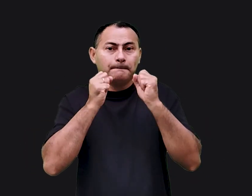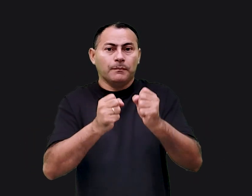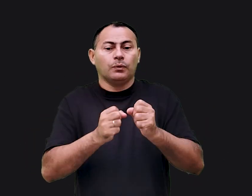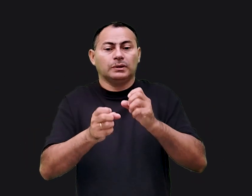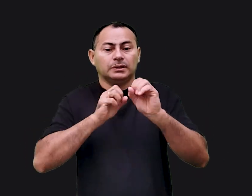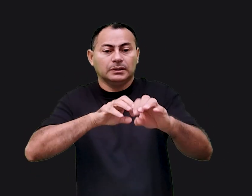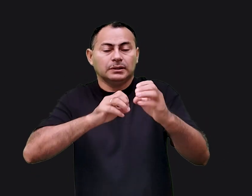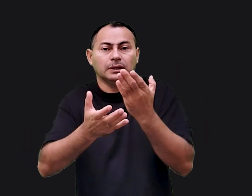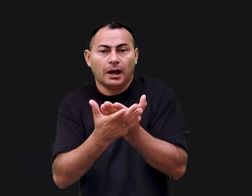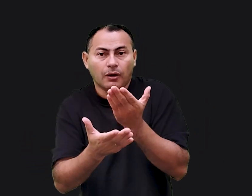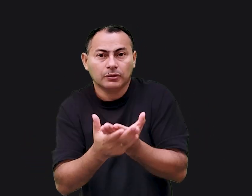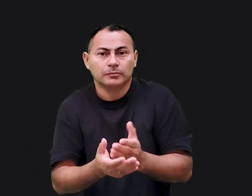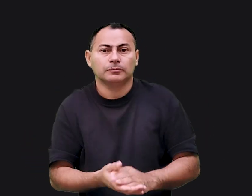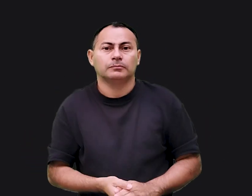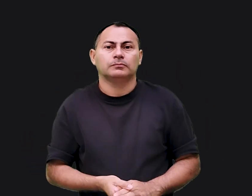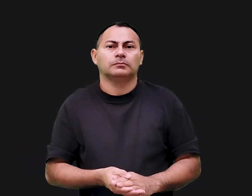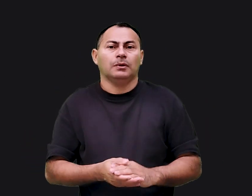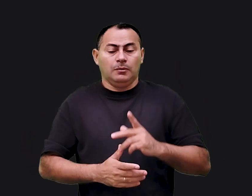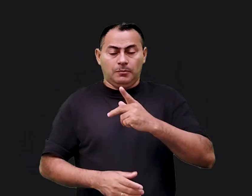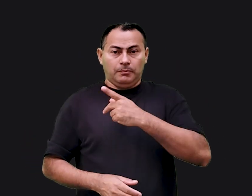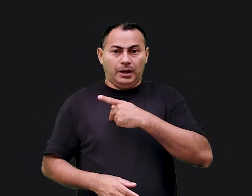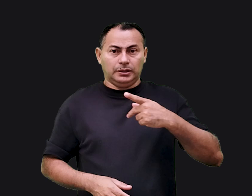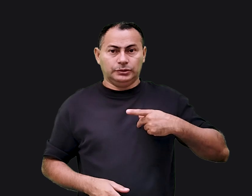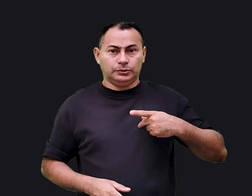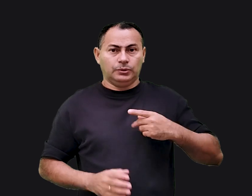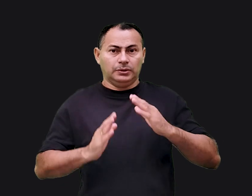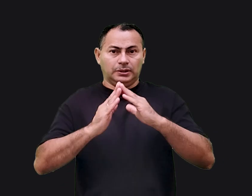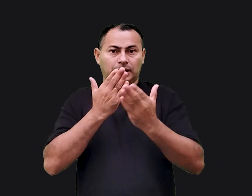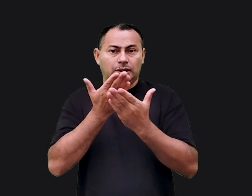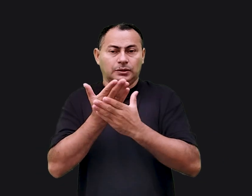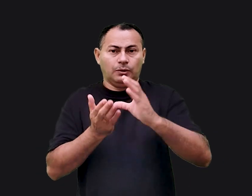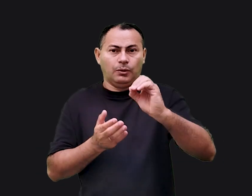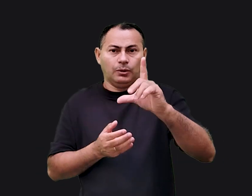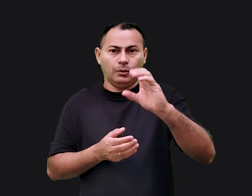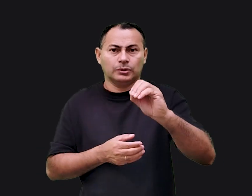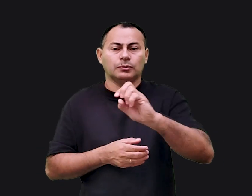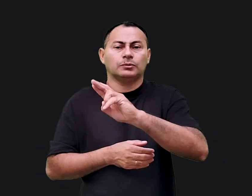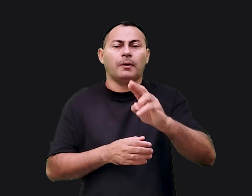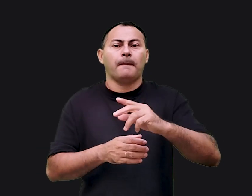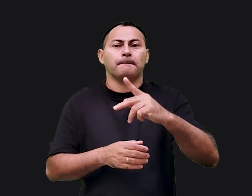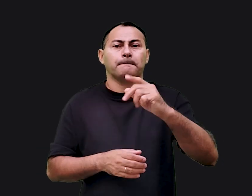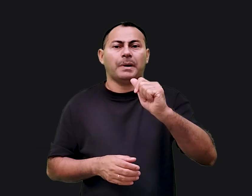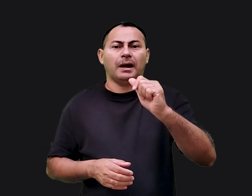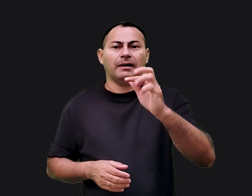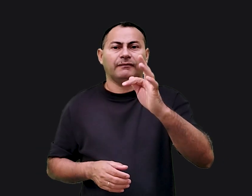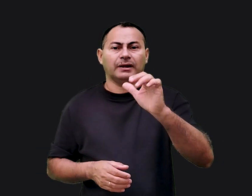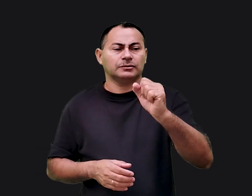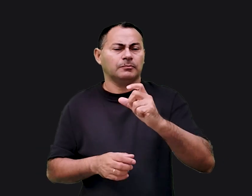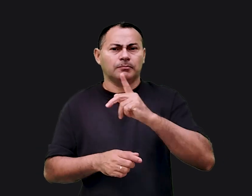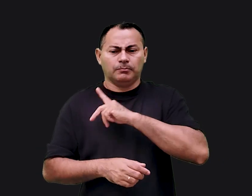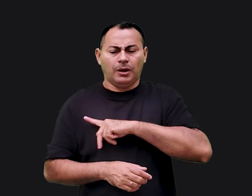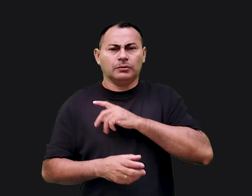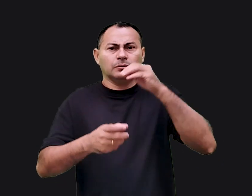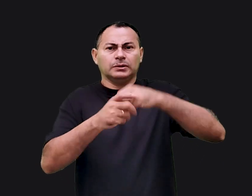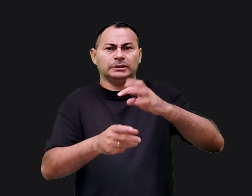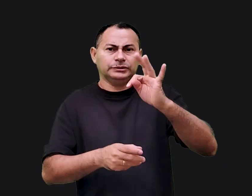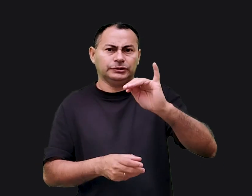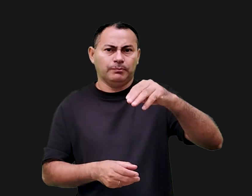podia dar aulas o pastor da igreja de Colossos era um homem chamado epafras e Paulo colocou Timóteo como